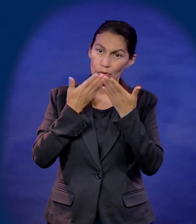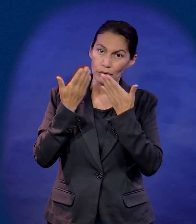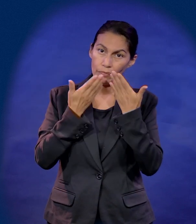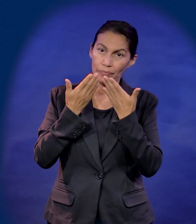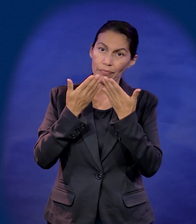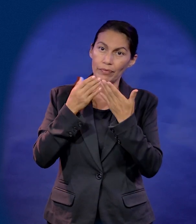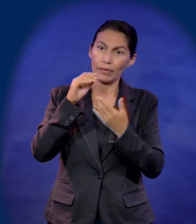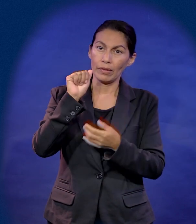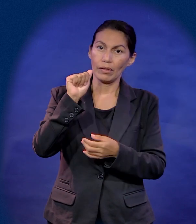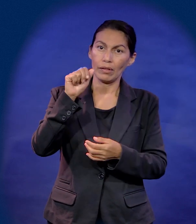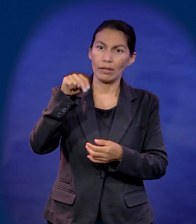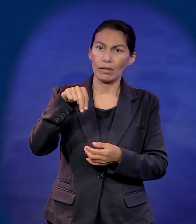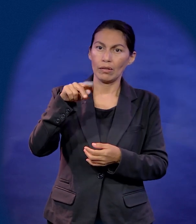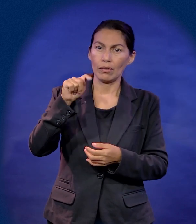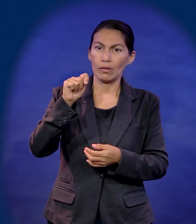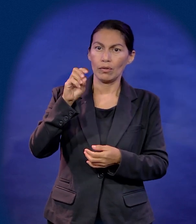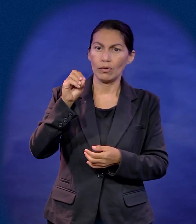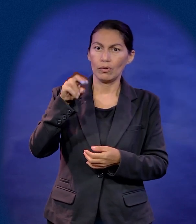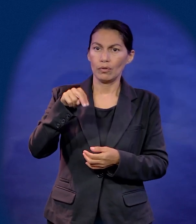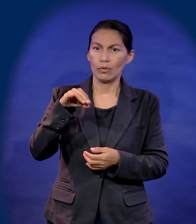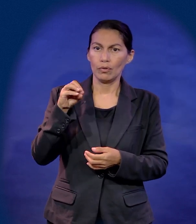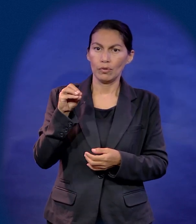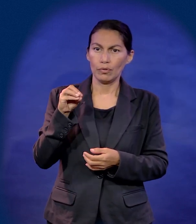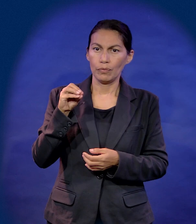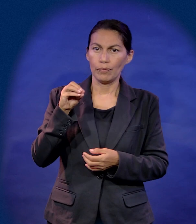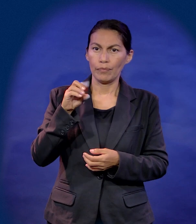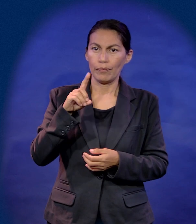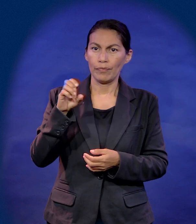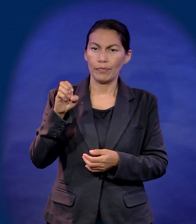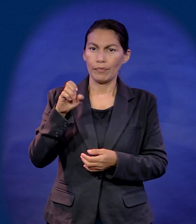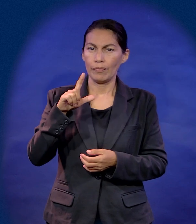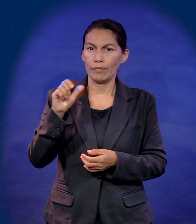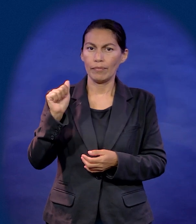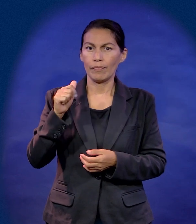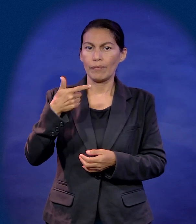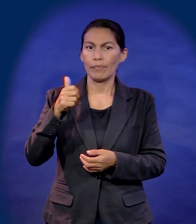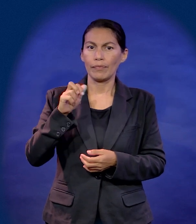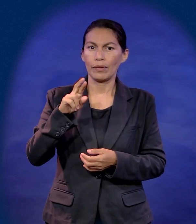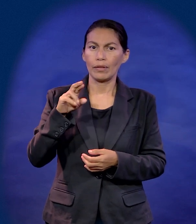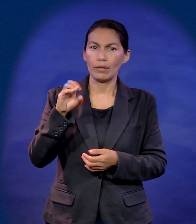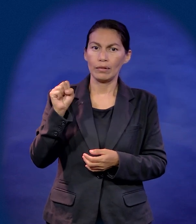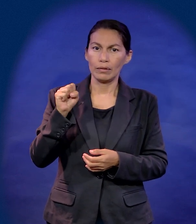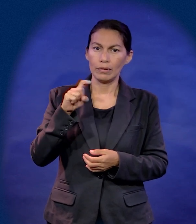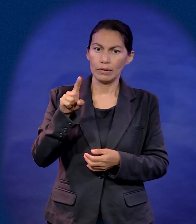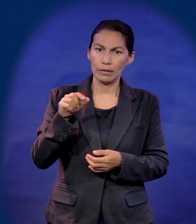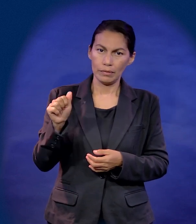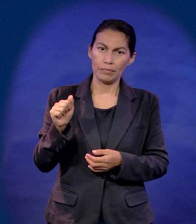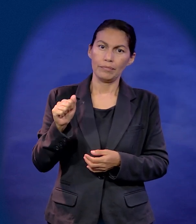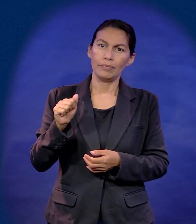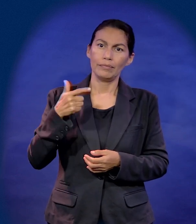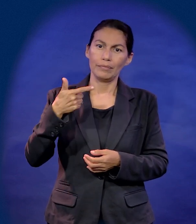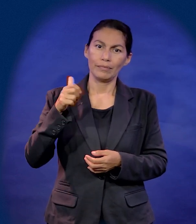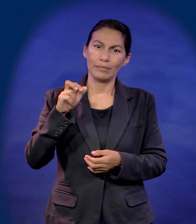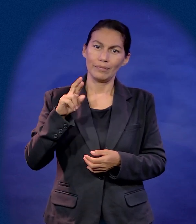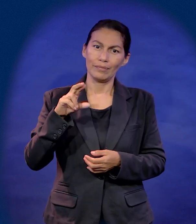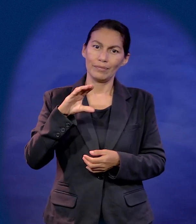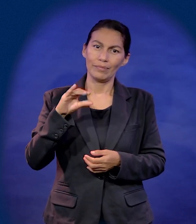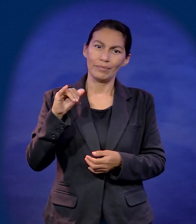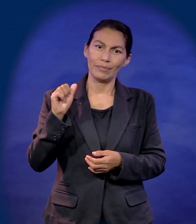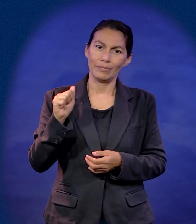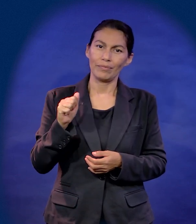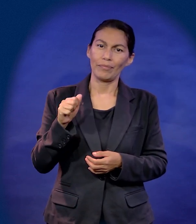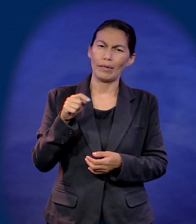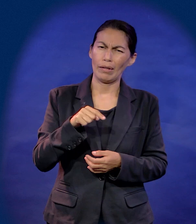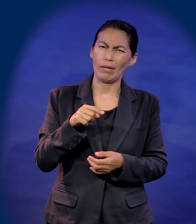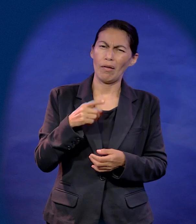aquí, que está cerca de la colonia Zambrano, se llama Antonio de la Garza García. Y ese muchacho estaba revolucionado. Me dice: oye, ¿te sabes